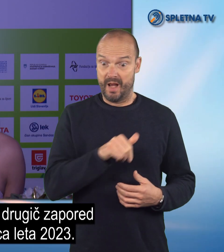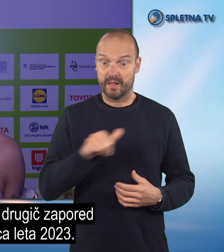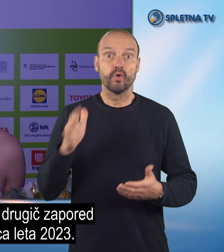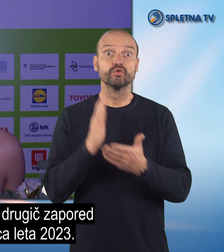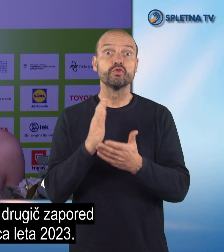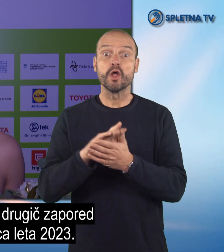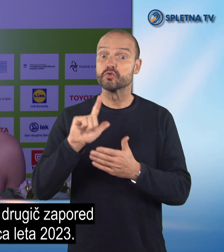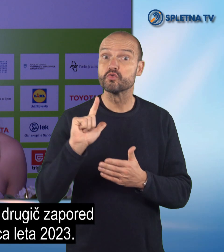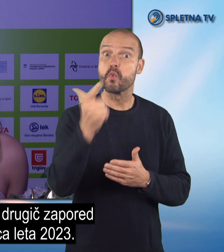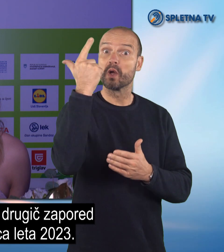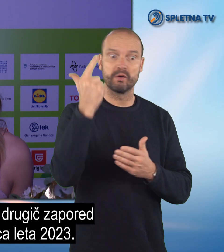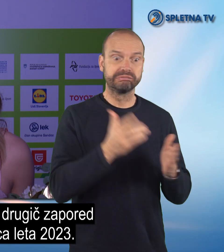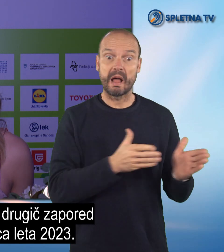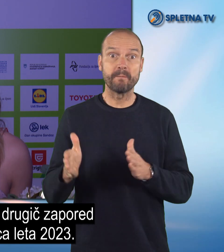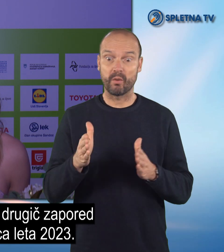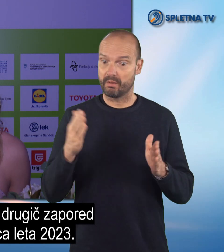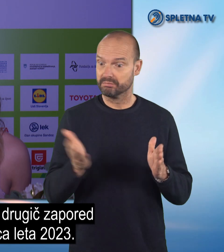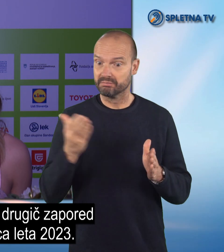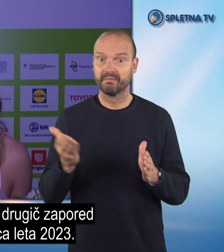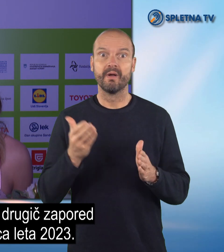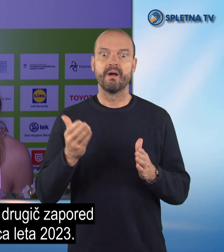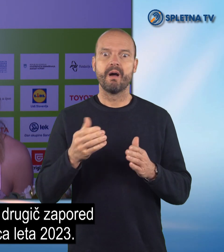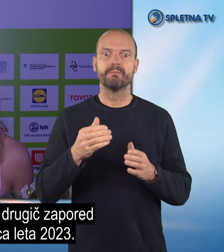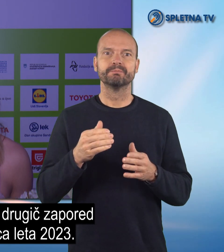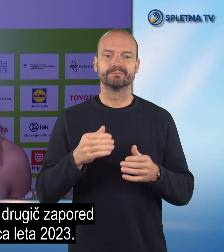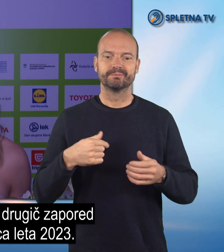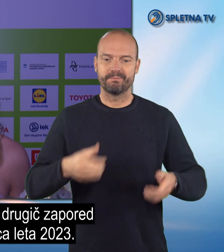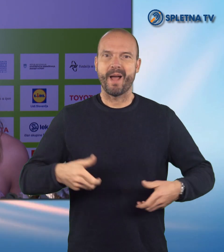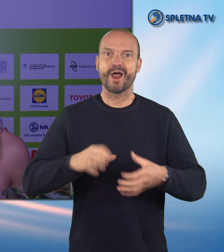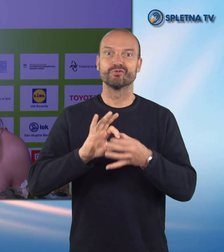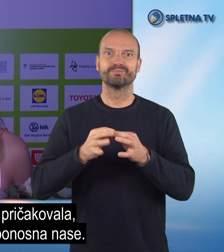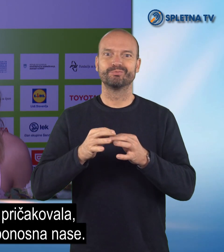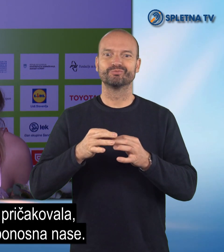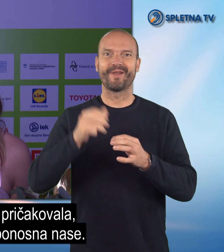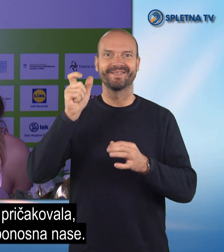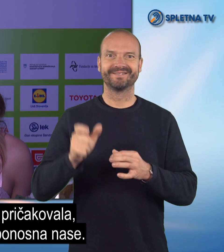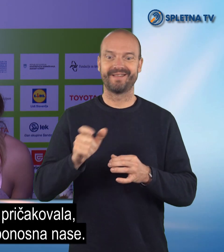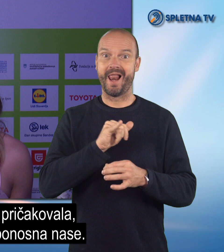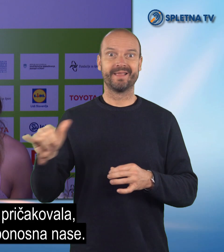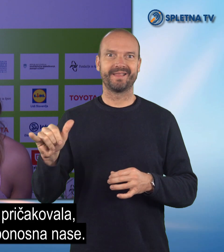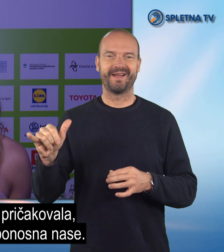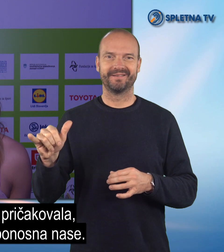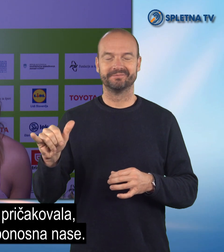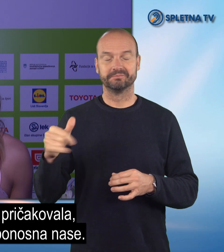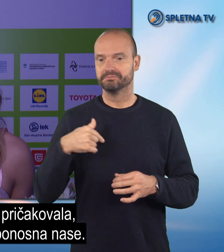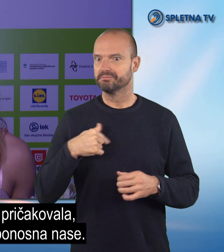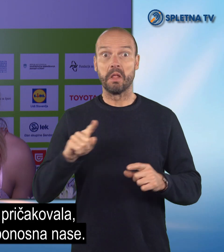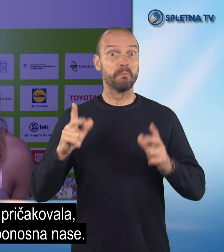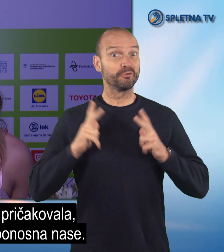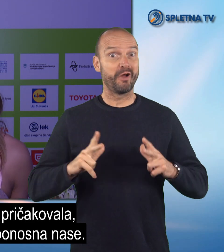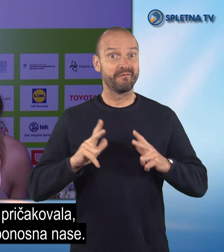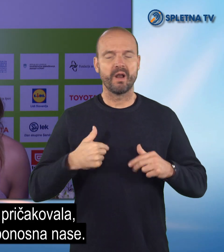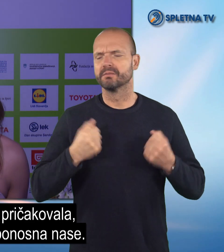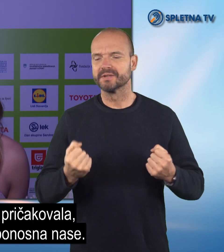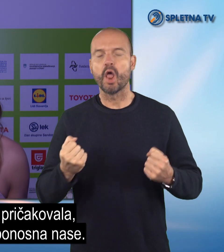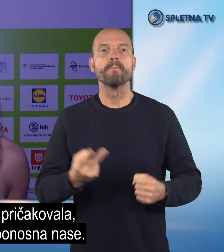To leto sem že drugič zapored parašportnica leta 2023. Nisem si tega sploh pričakovala, sem